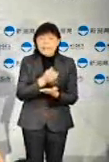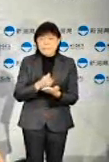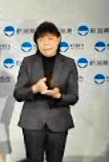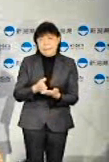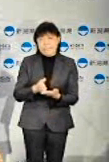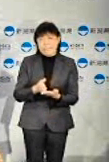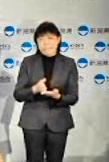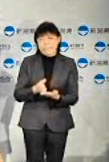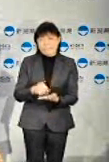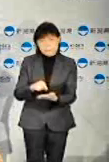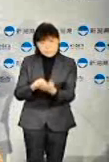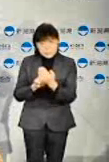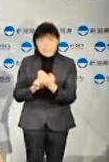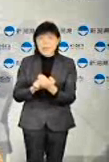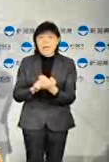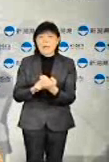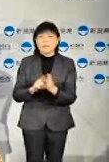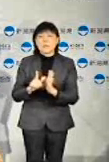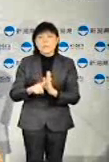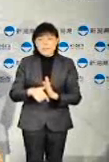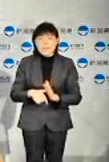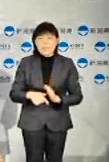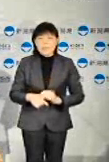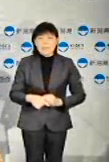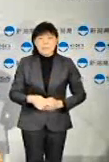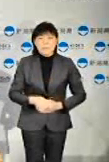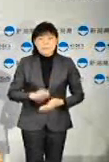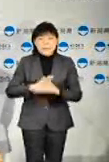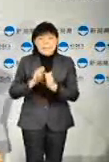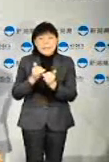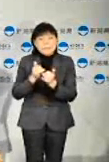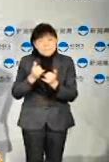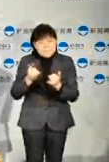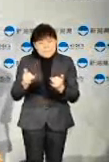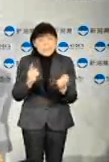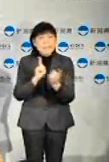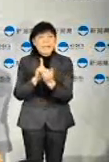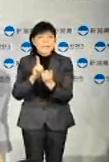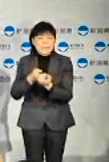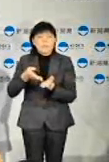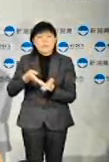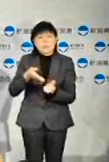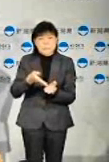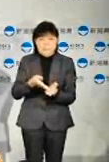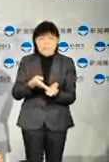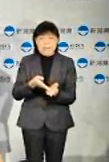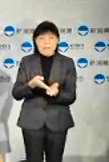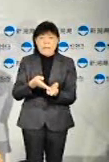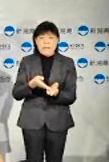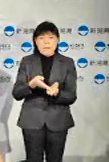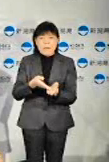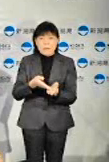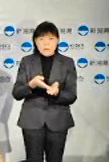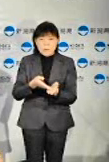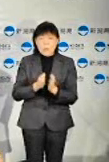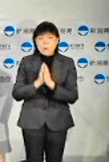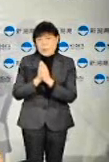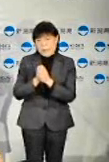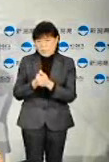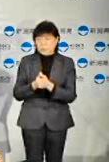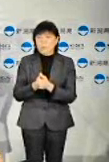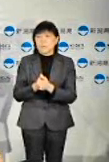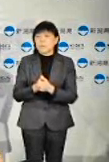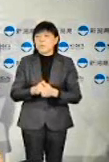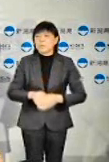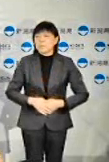とすればですけれども、当然県民への説明等 お願いしていくことになると思いますね。